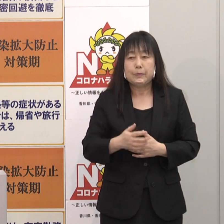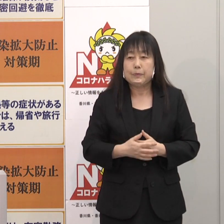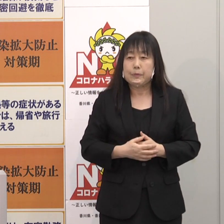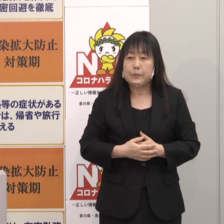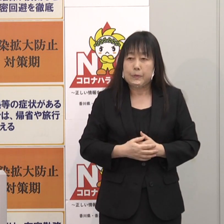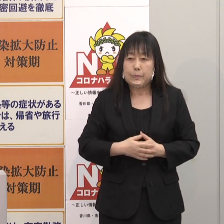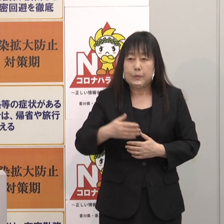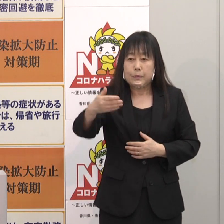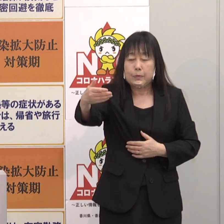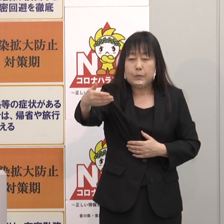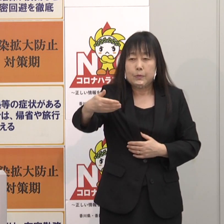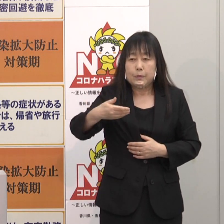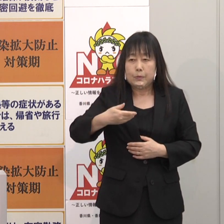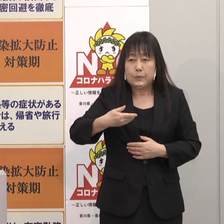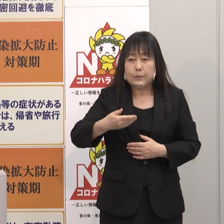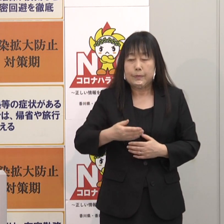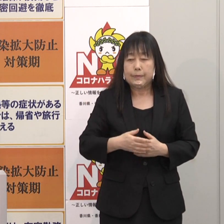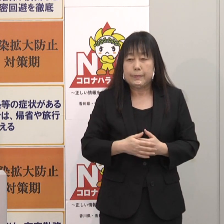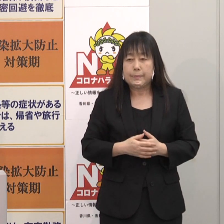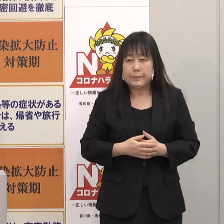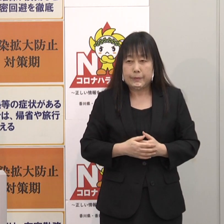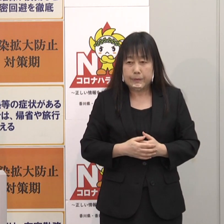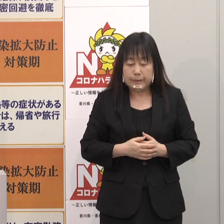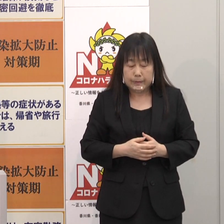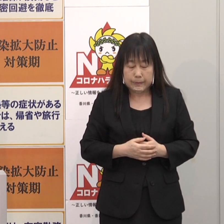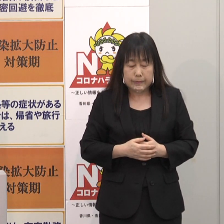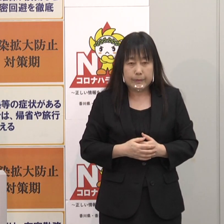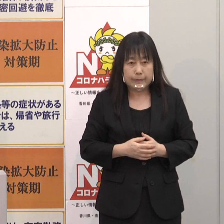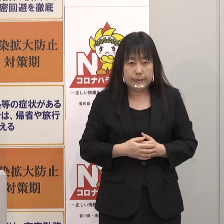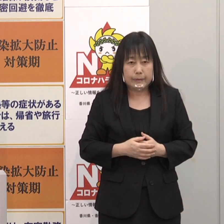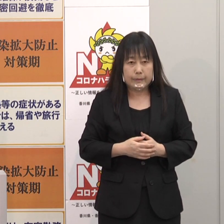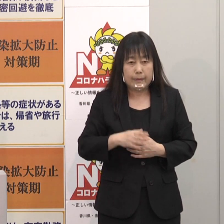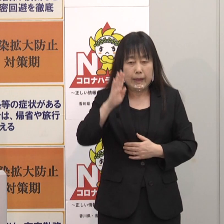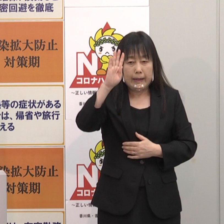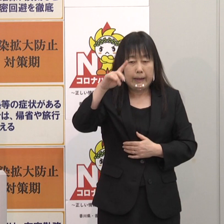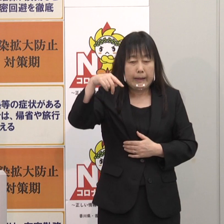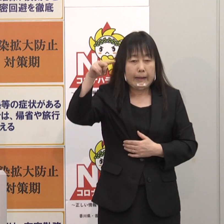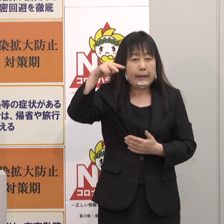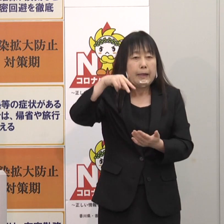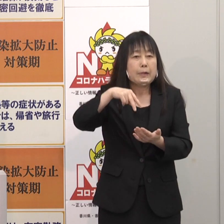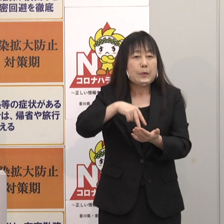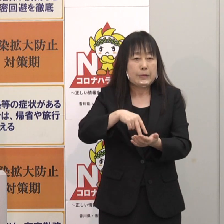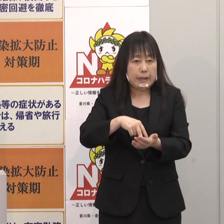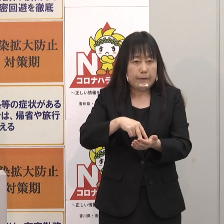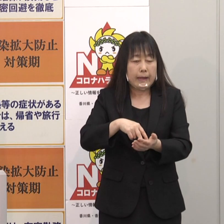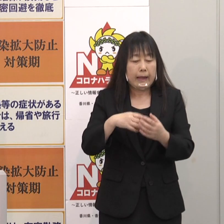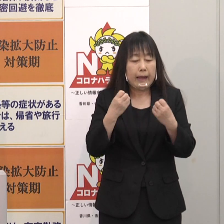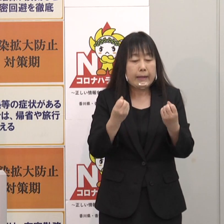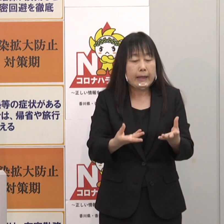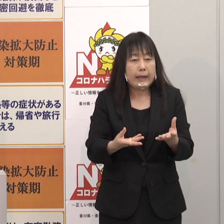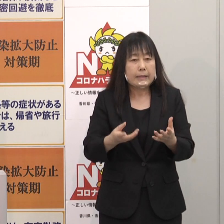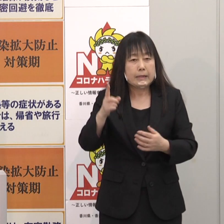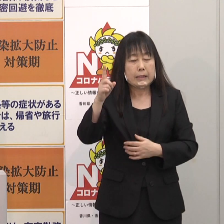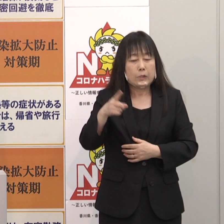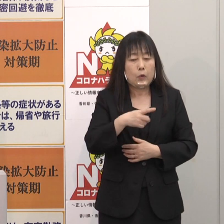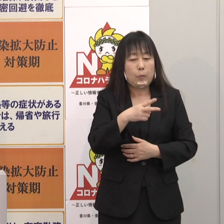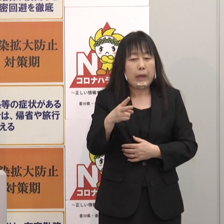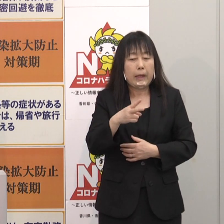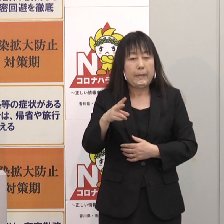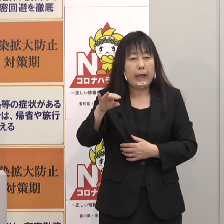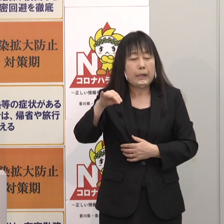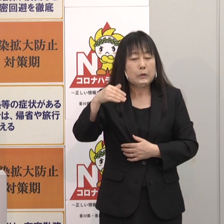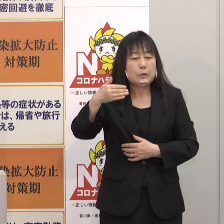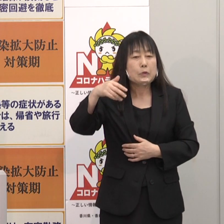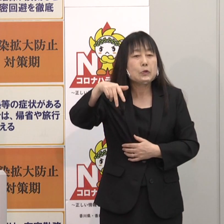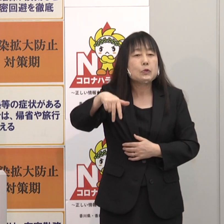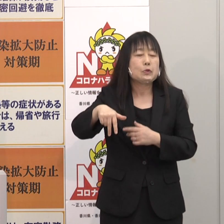そうすると、まあ、県としてはそのノババックスを、まあ、新たに接種開始することで、まあ、モデルナの廃棄につ